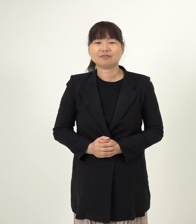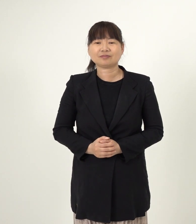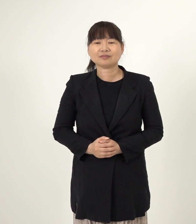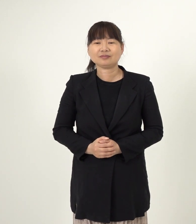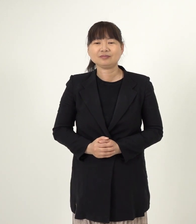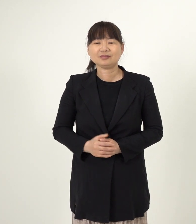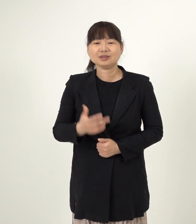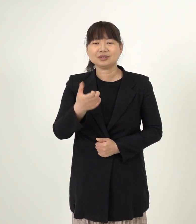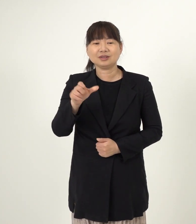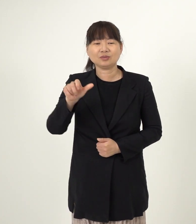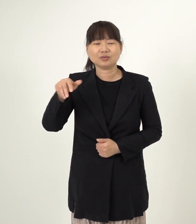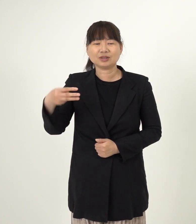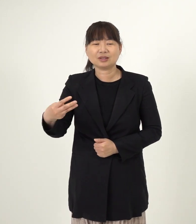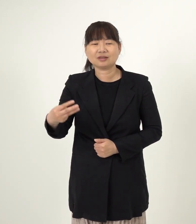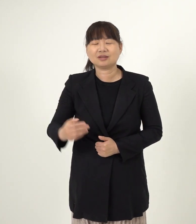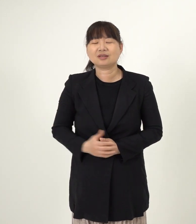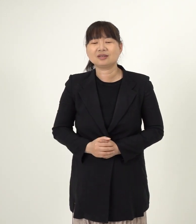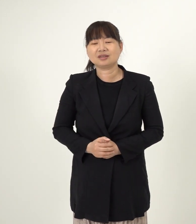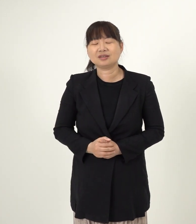75절,